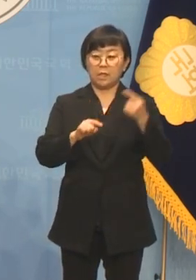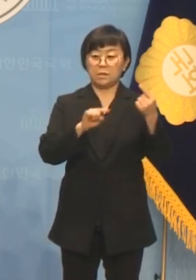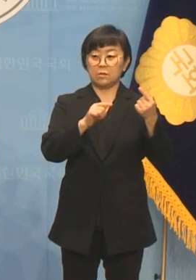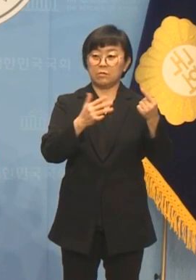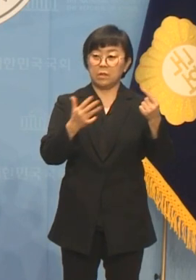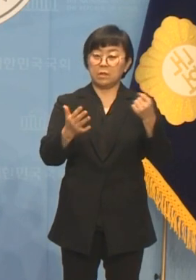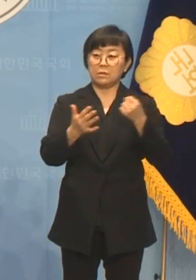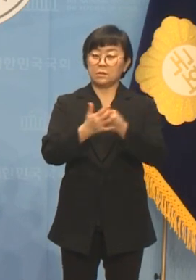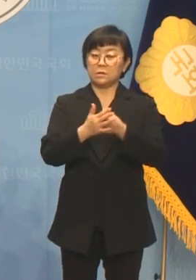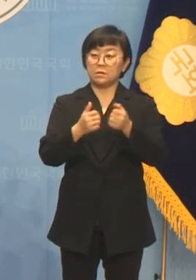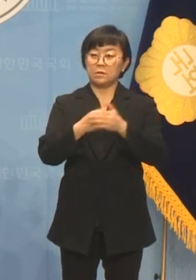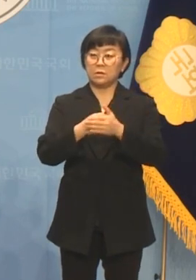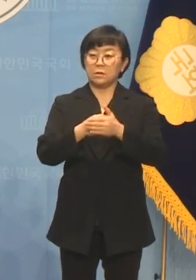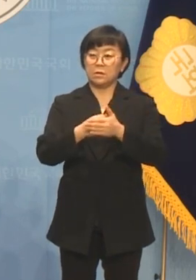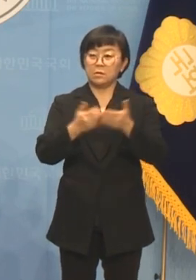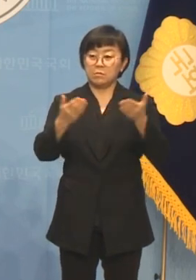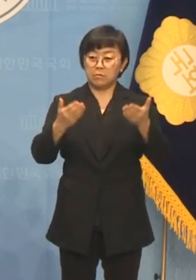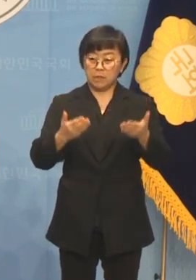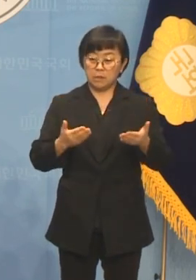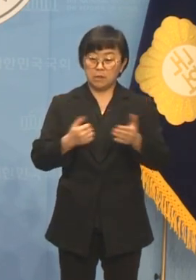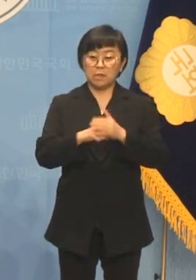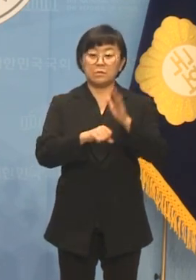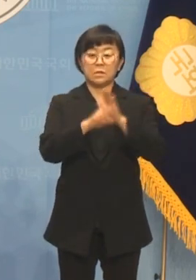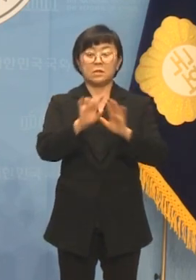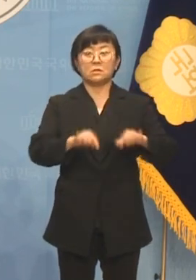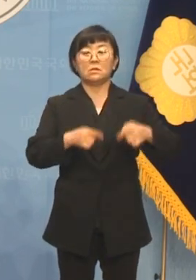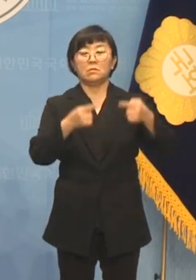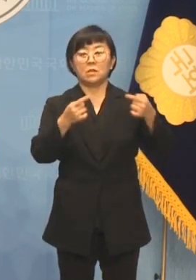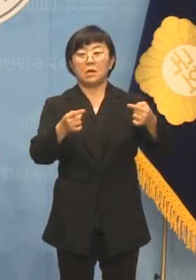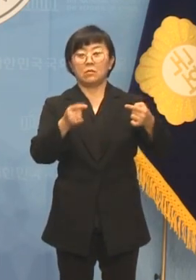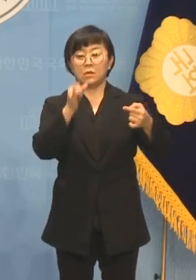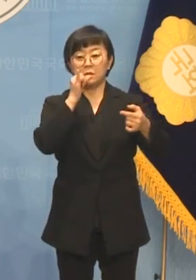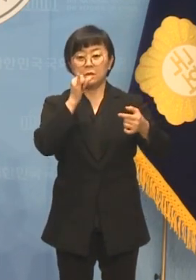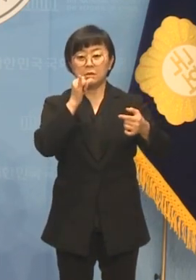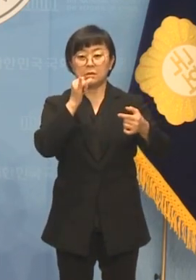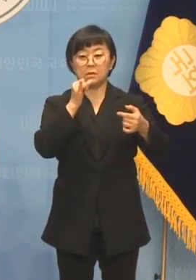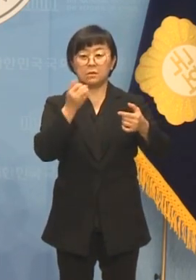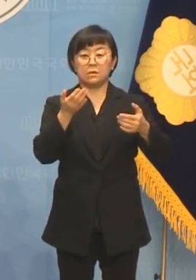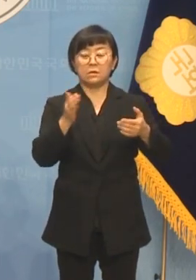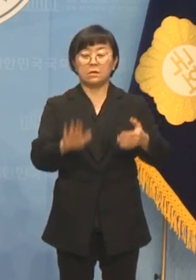1.8점의 페널티를 받으며 입찰에 참가하고 있는데도 말입니다.